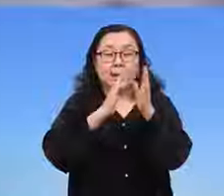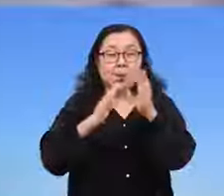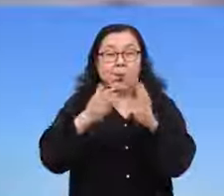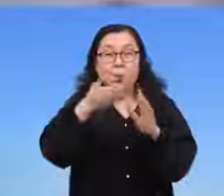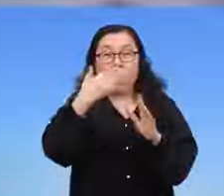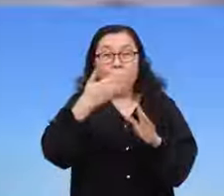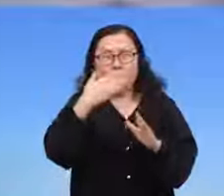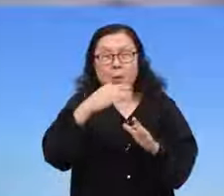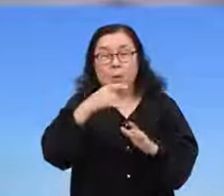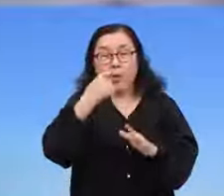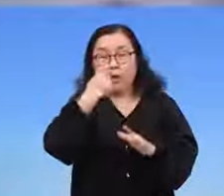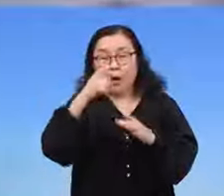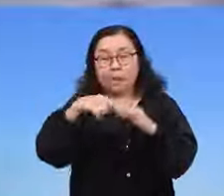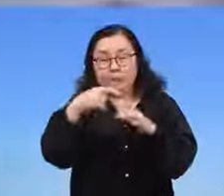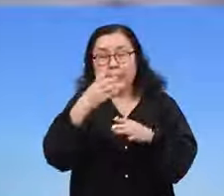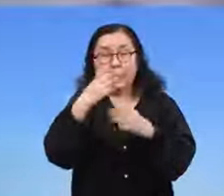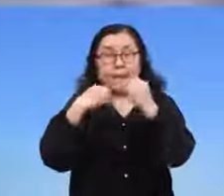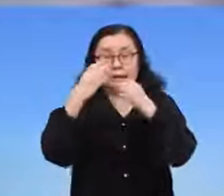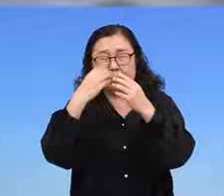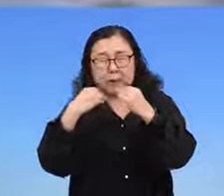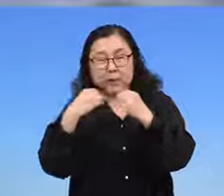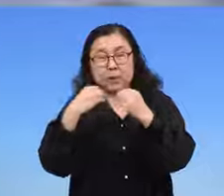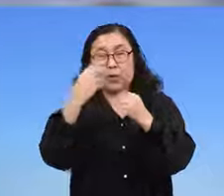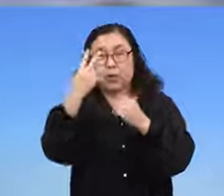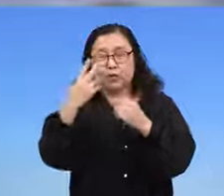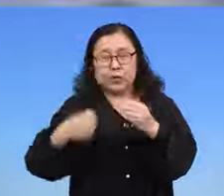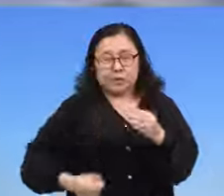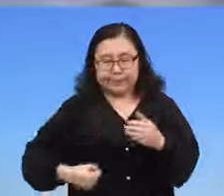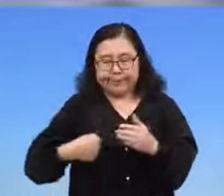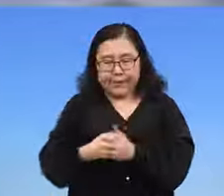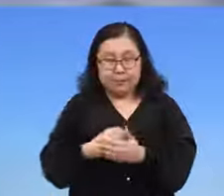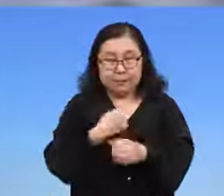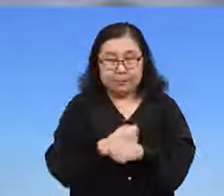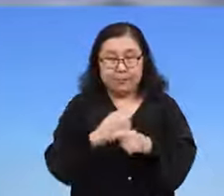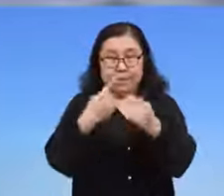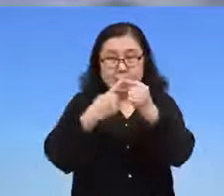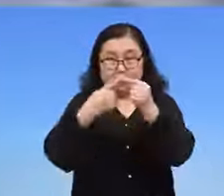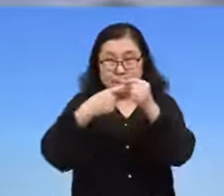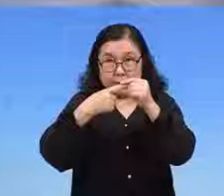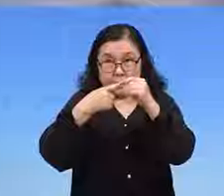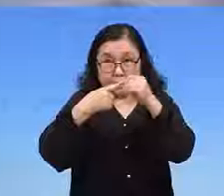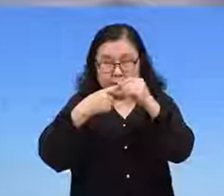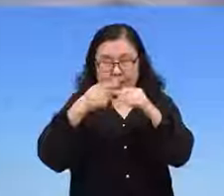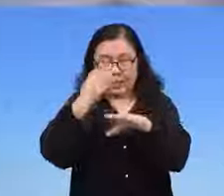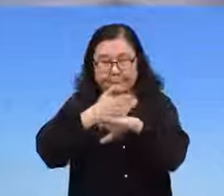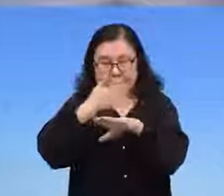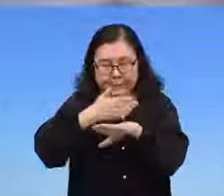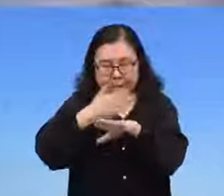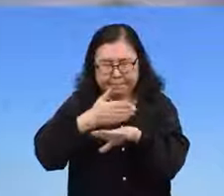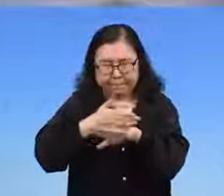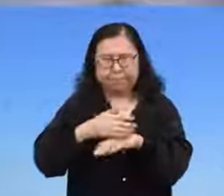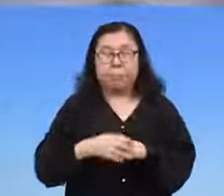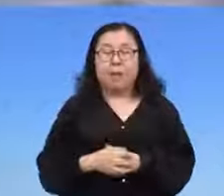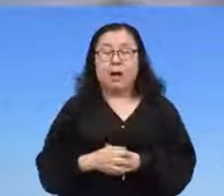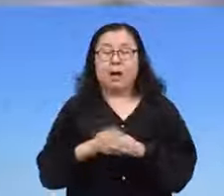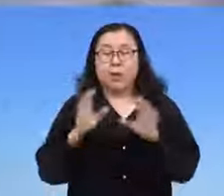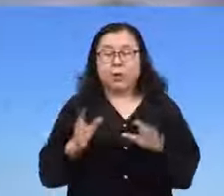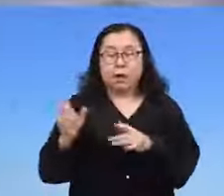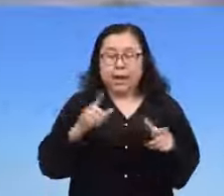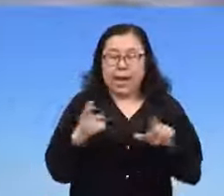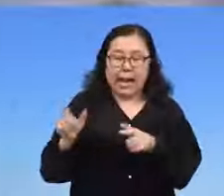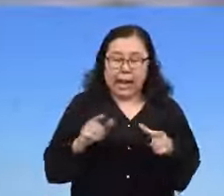한 모금 한 모금 마시면서 두 가지 다짐을 합니다. 첫 번째 다짐은 감사를 다짐합니다. 하나님, 오늘 이